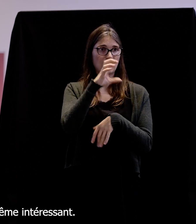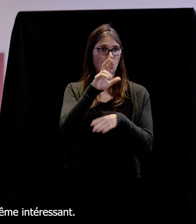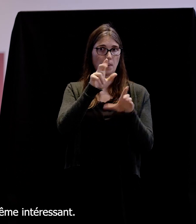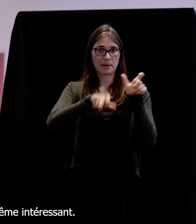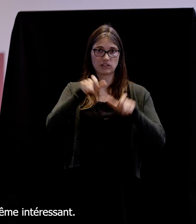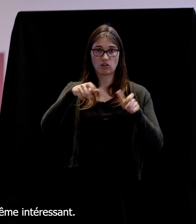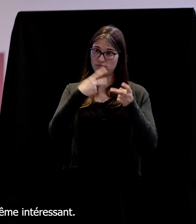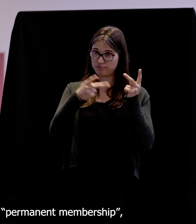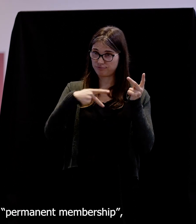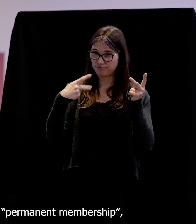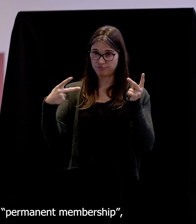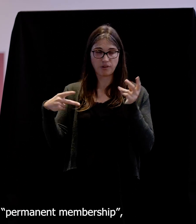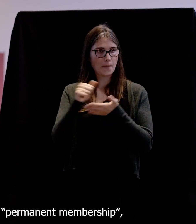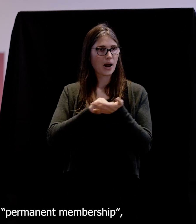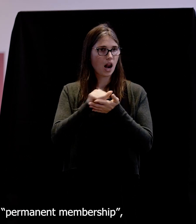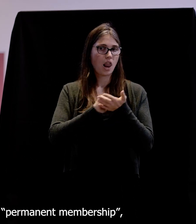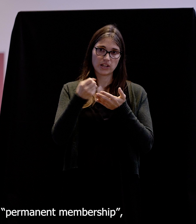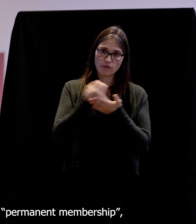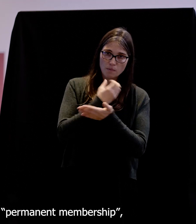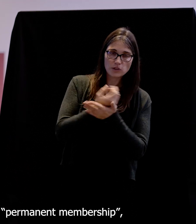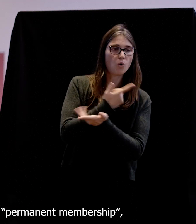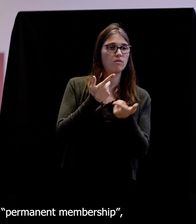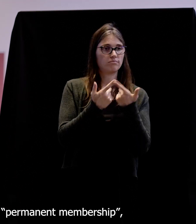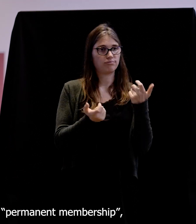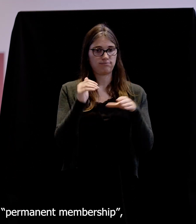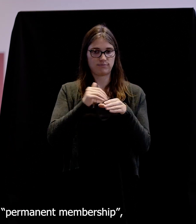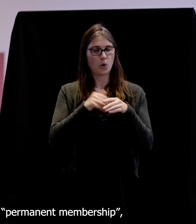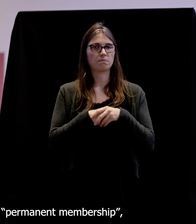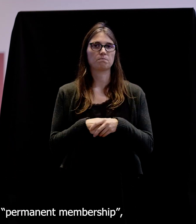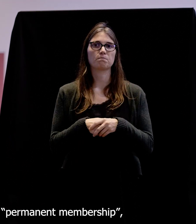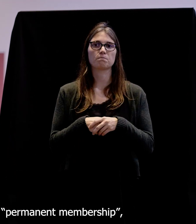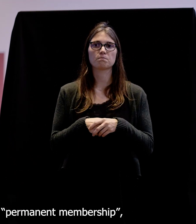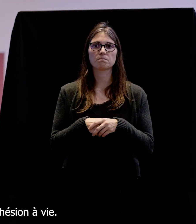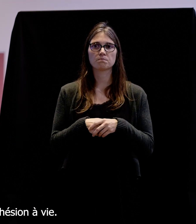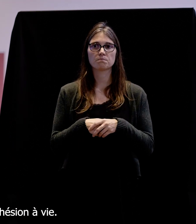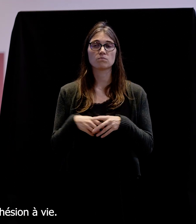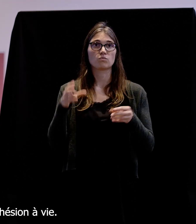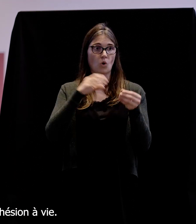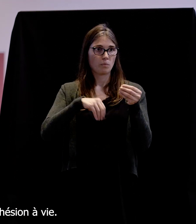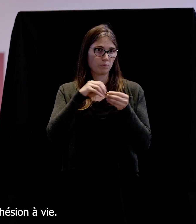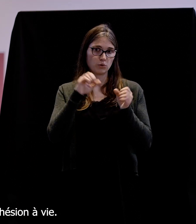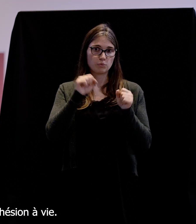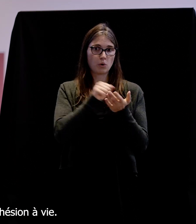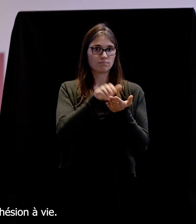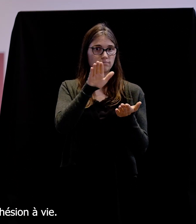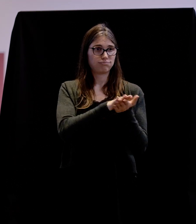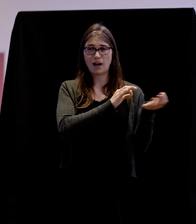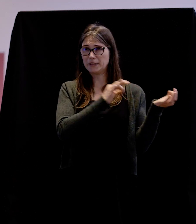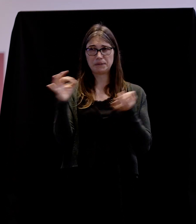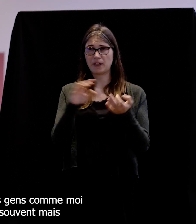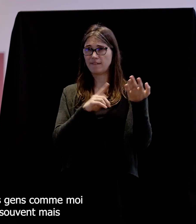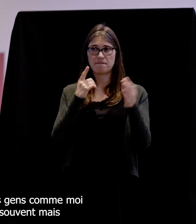même intéressant. En plus, ils ont un système de permanent membership, c'est-à-dire d'adhésion à